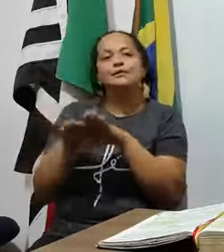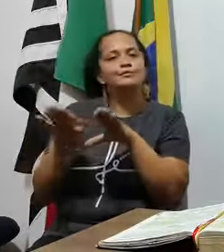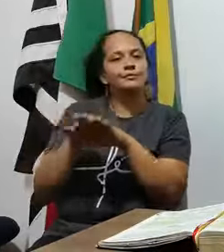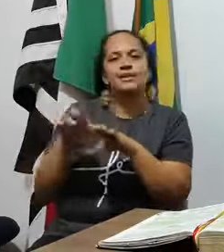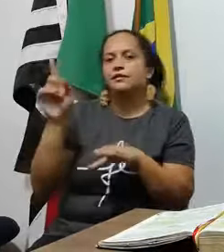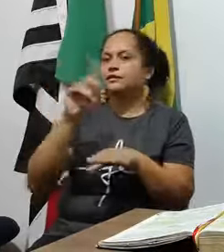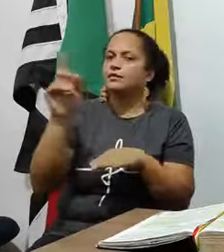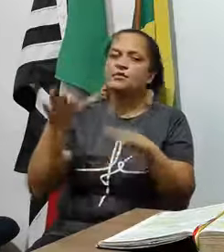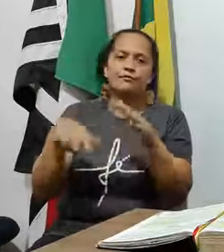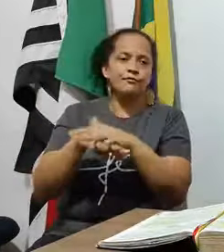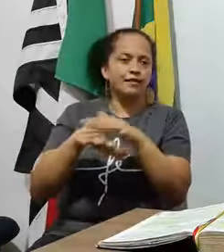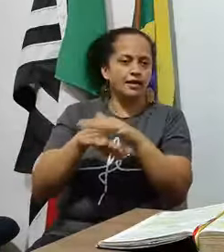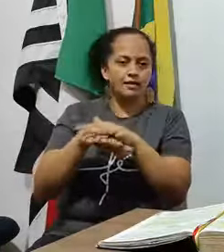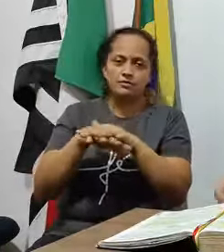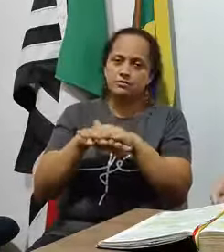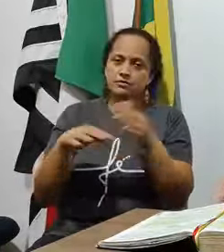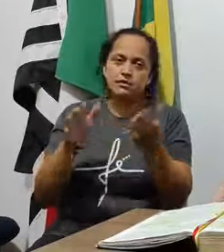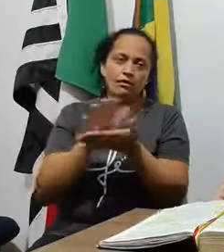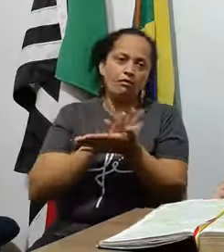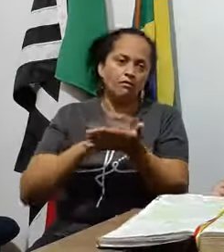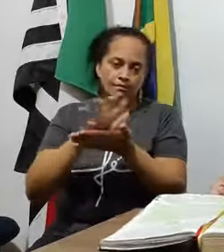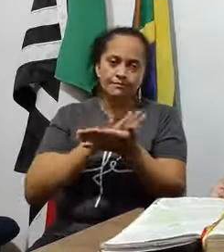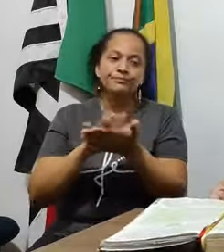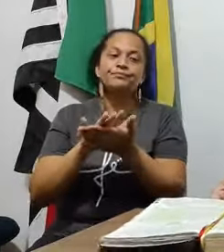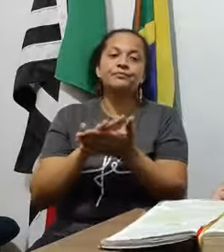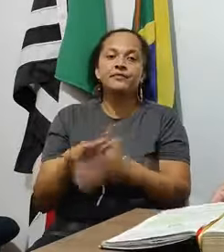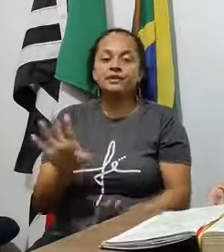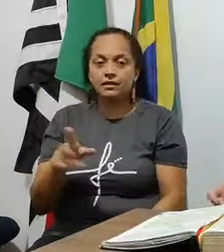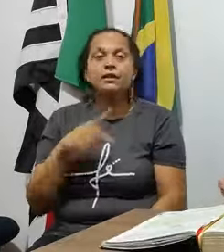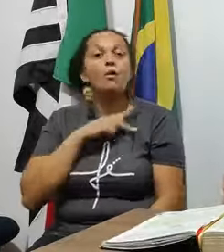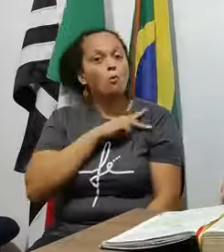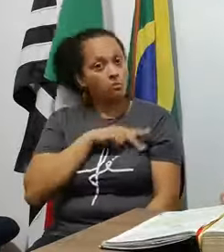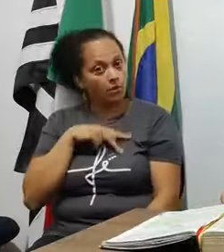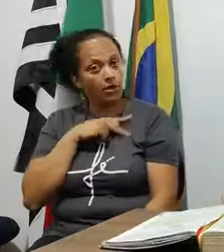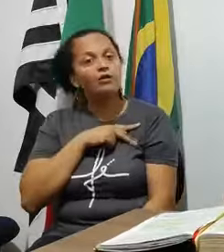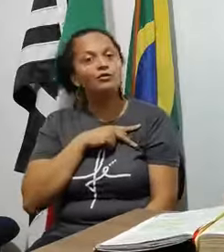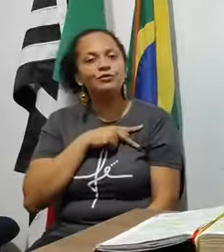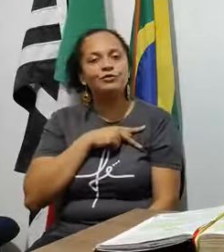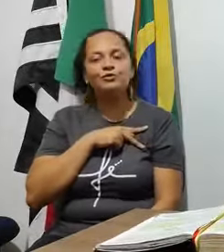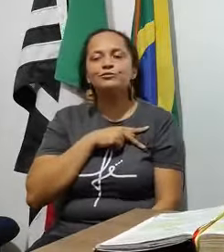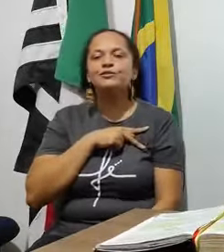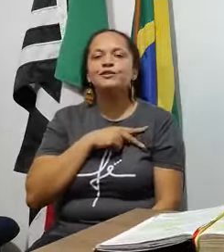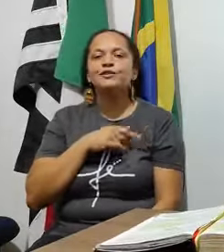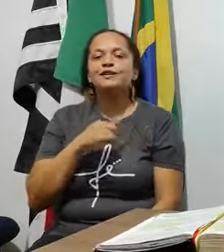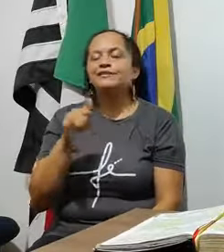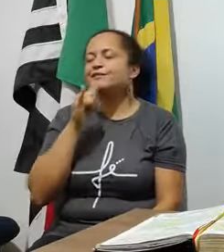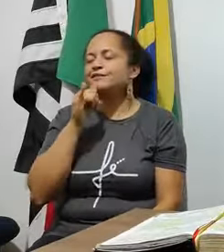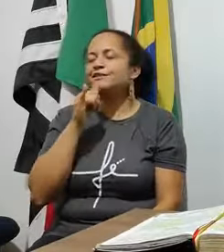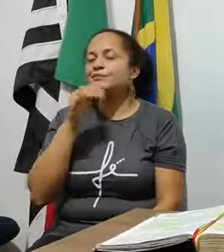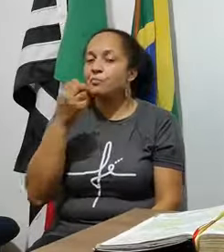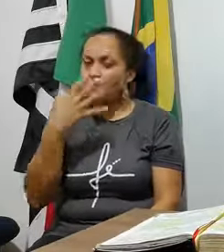né, esse homem é uma inspiração para nós, né? Agora, hoje eu quero